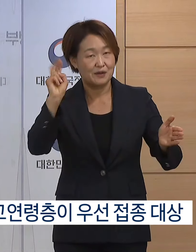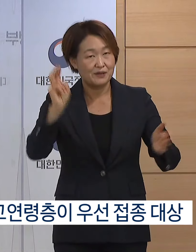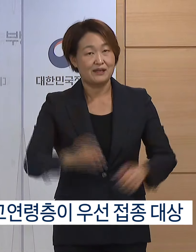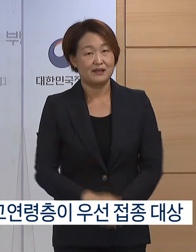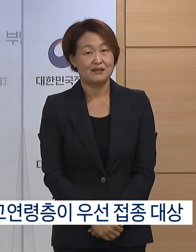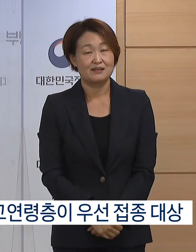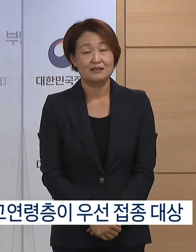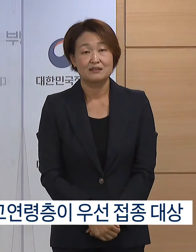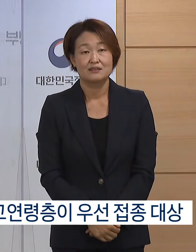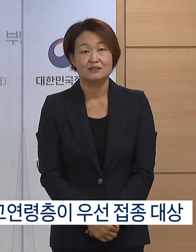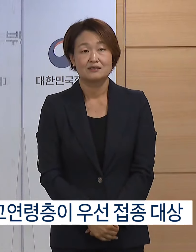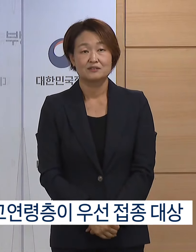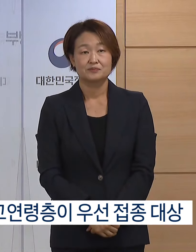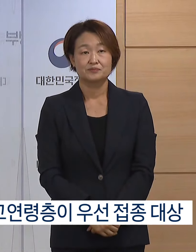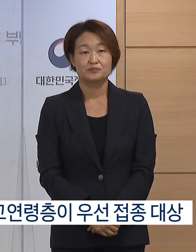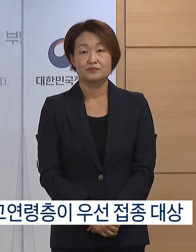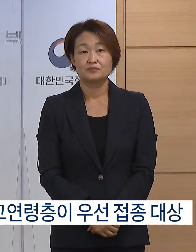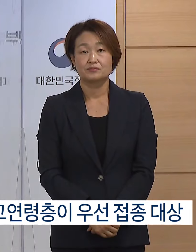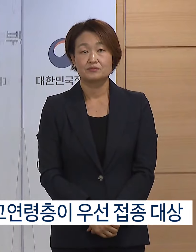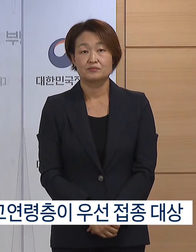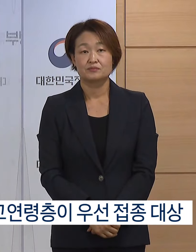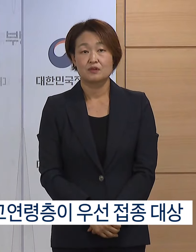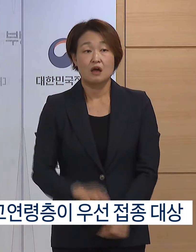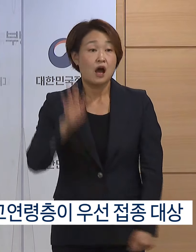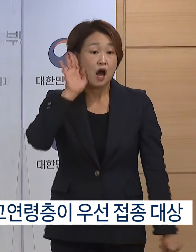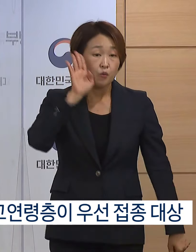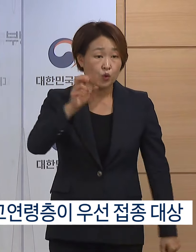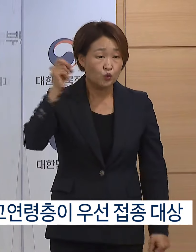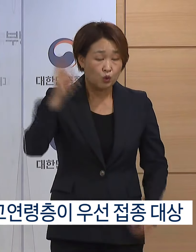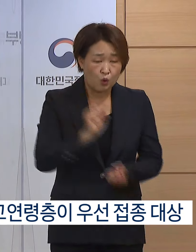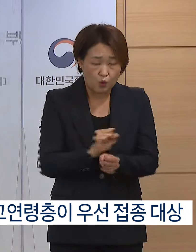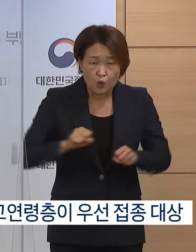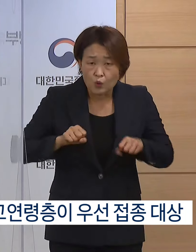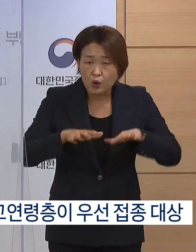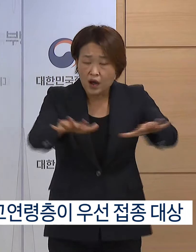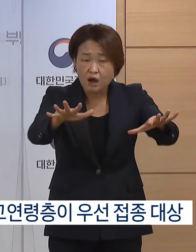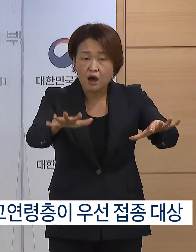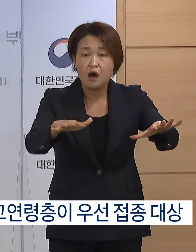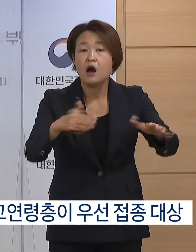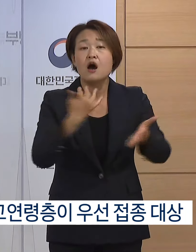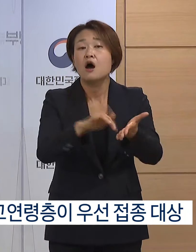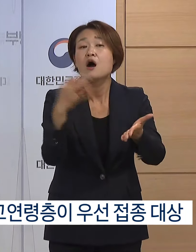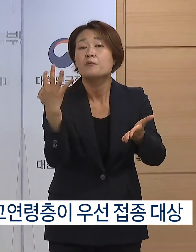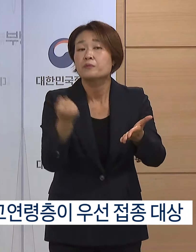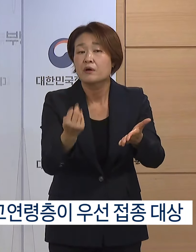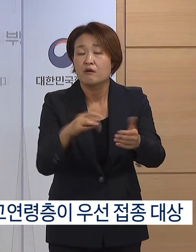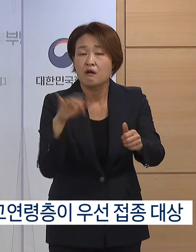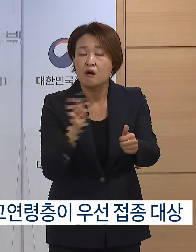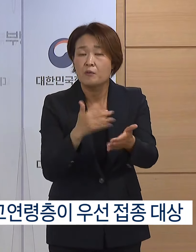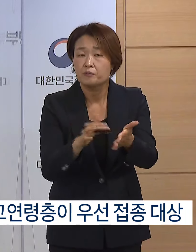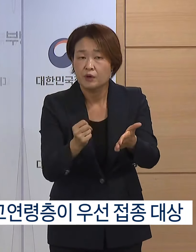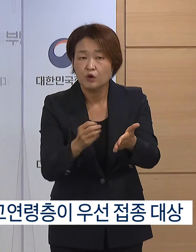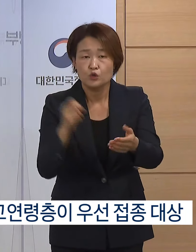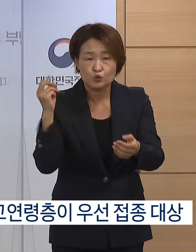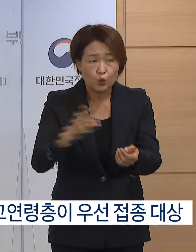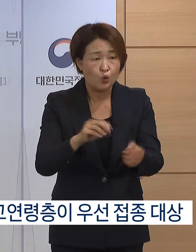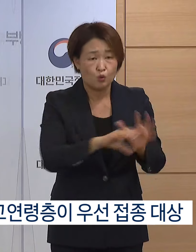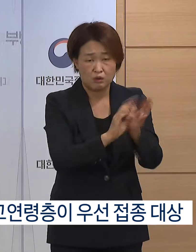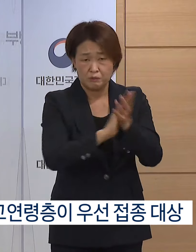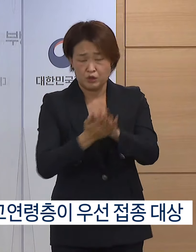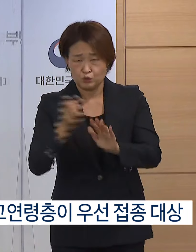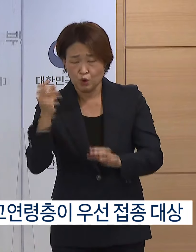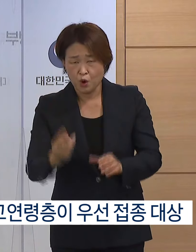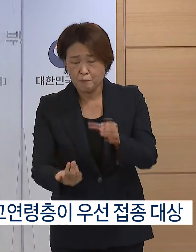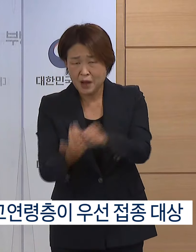다만 아직까지 향후 재유행 시기, 유행 규모, 변이 등 방역 상황, 또한